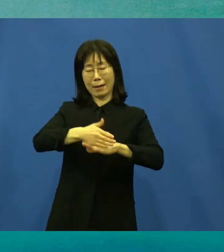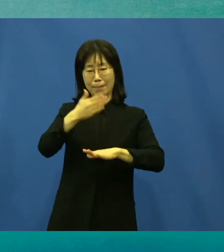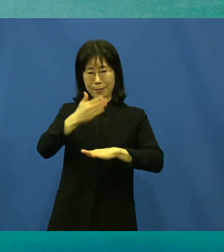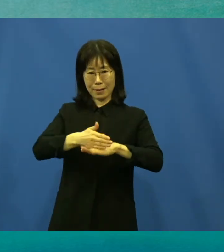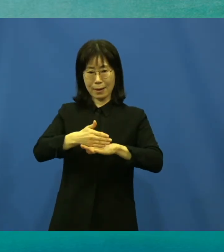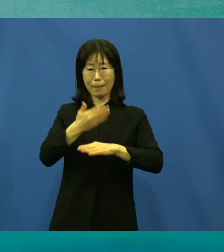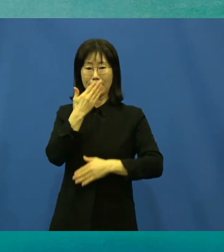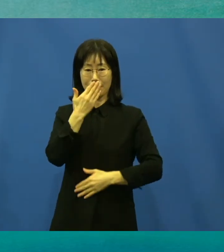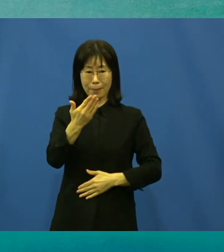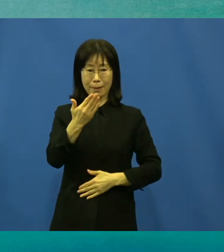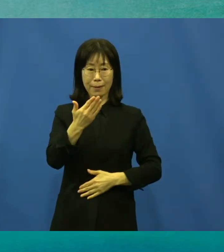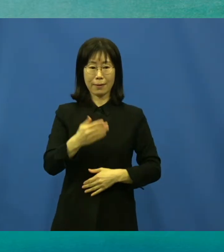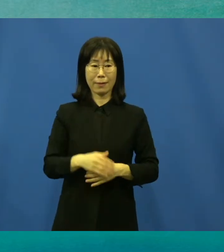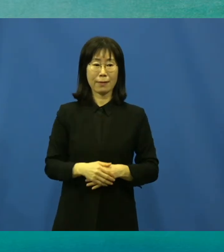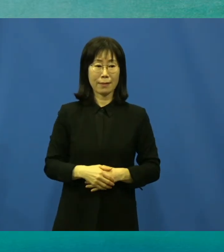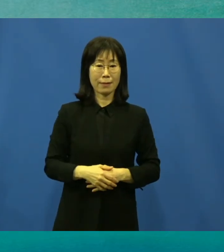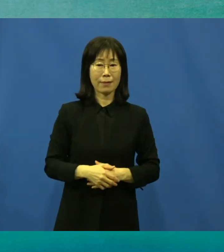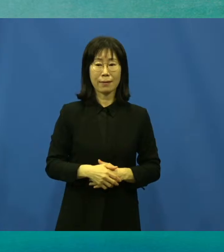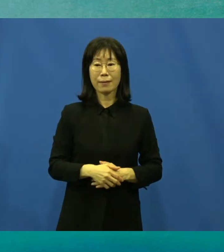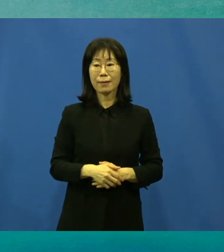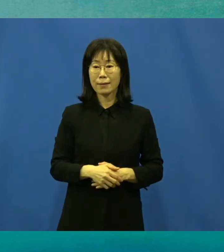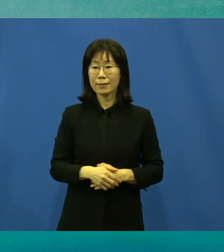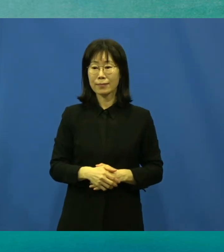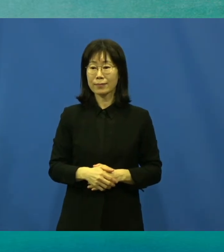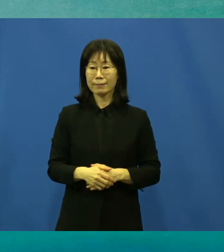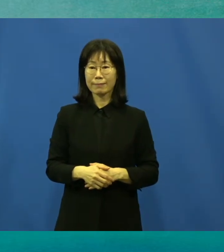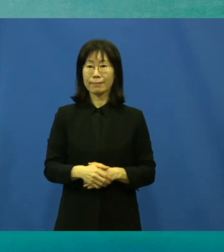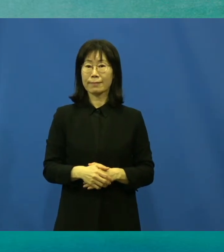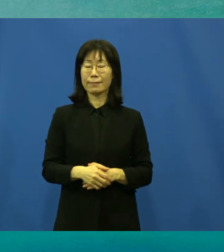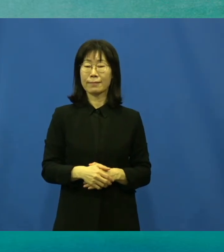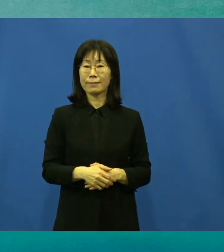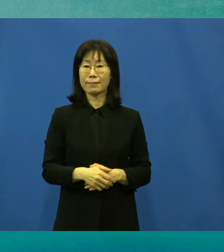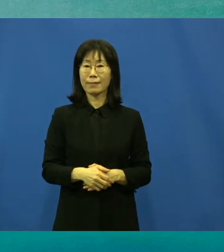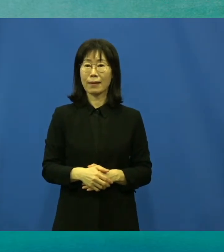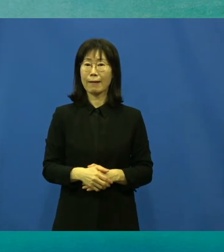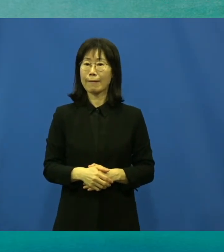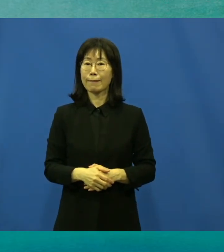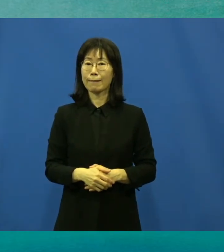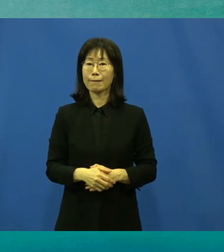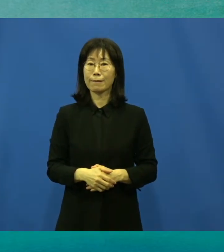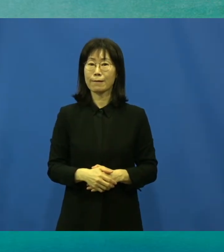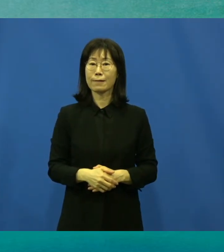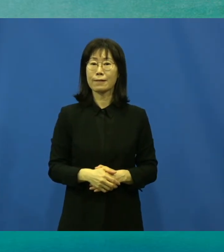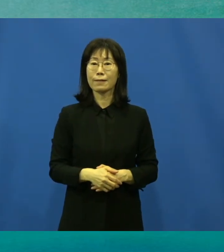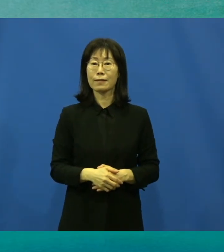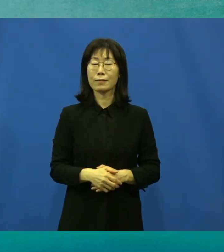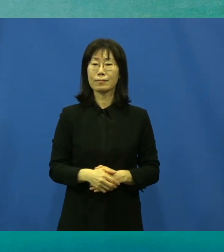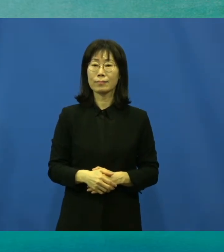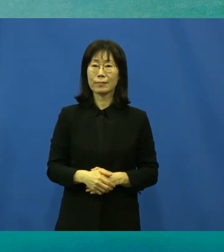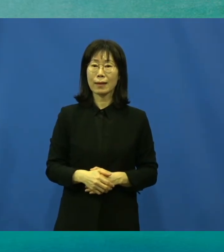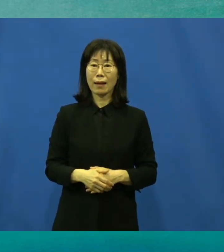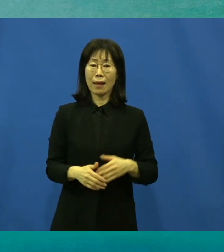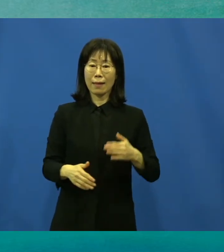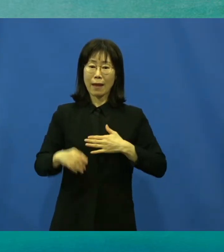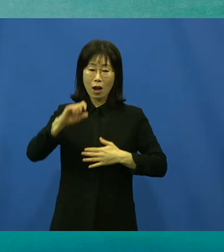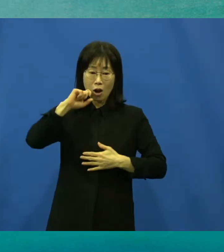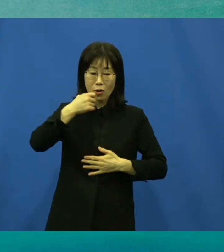내 문제가 그냥 동떨어져 있는 것이라면 그건 불안한 거지만, 이 문제를 하나님이 다루고